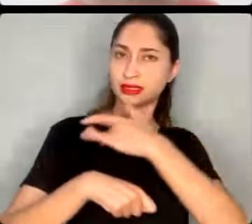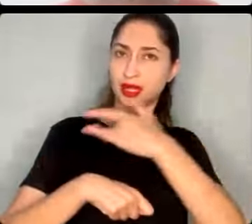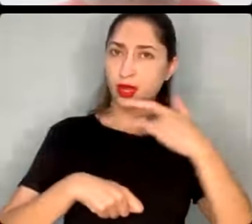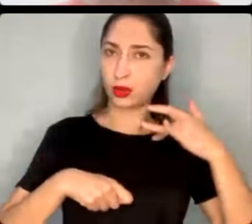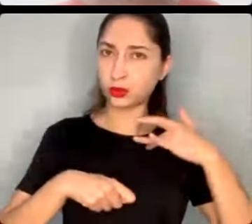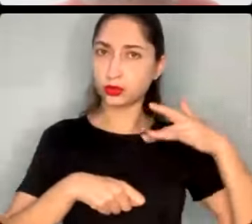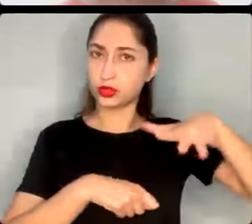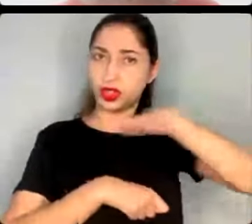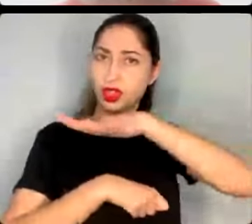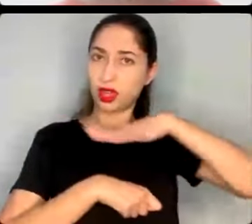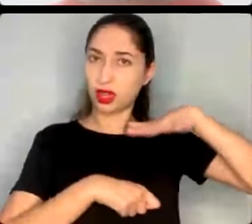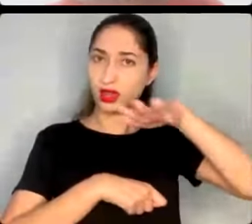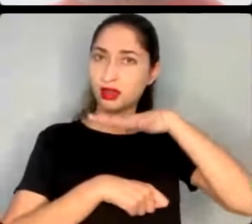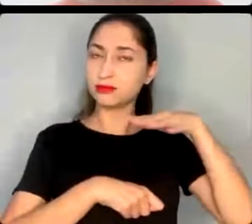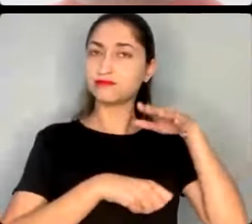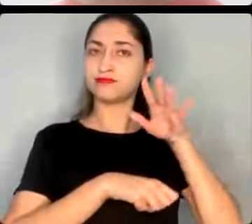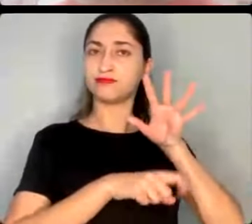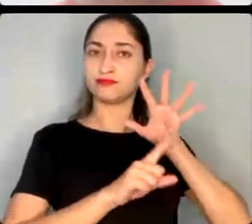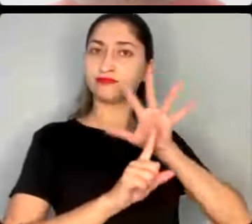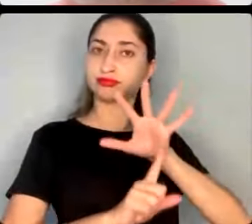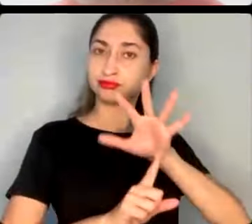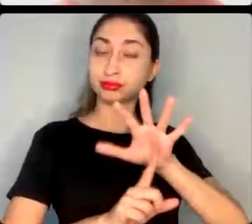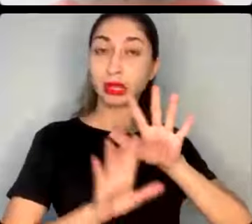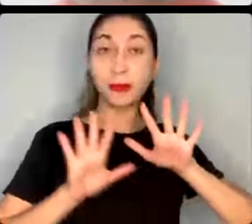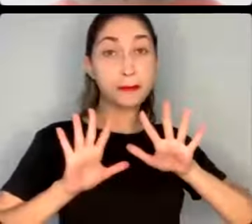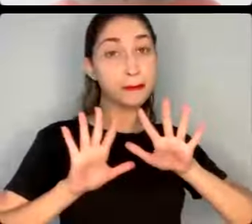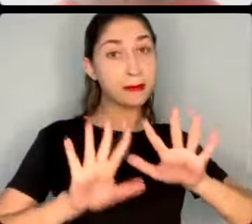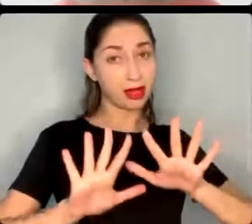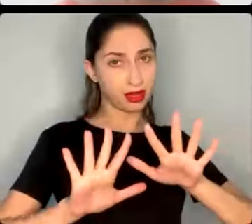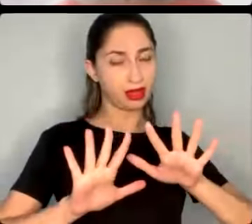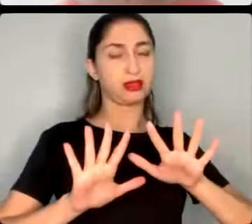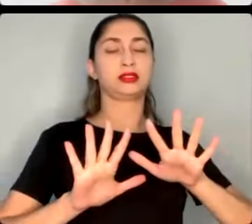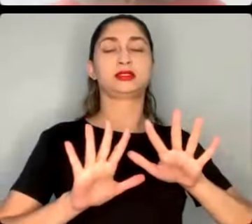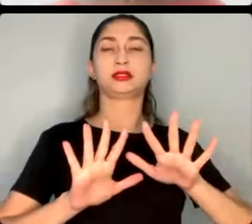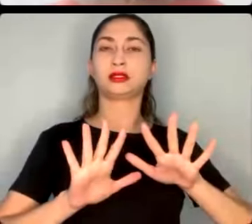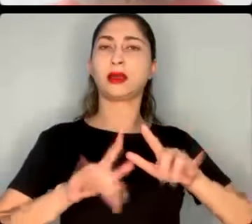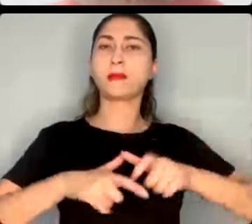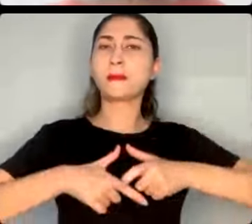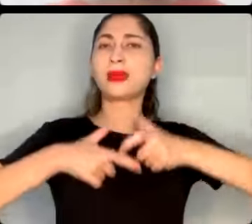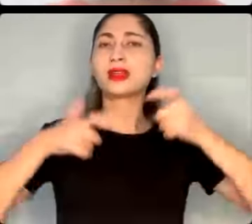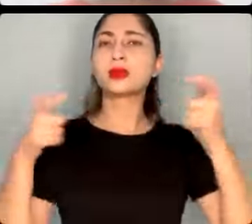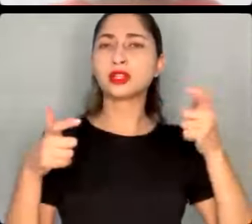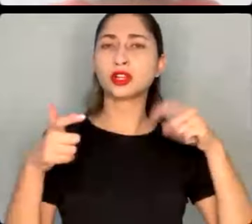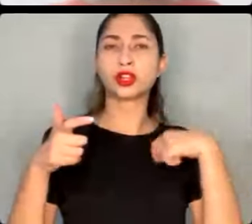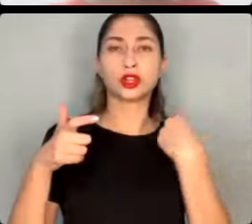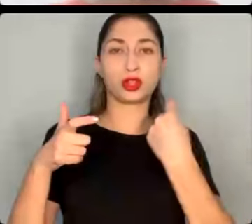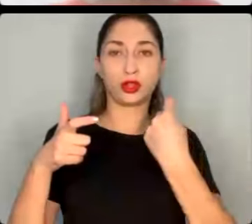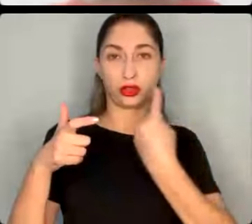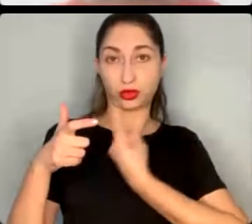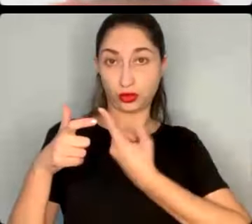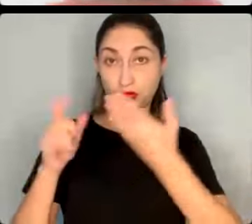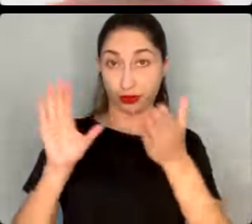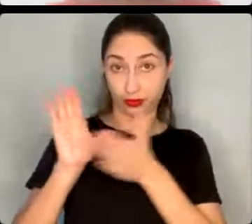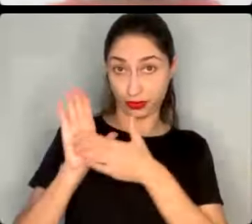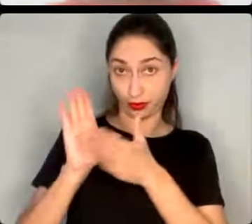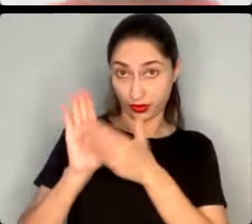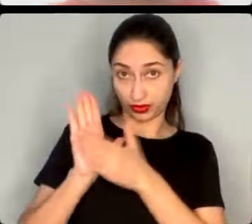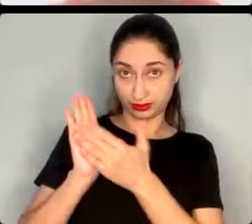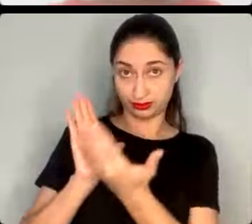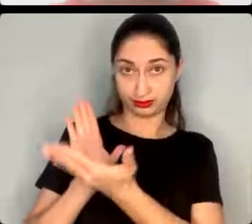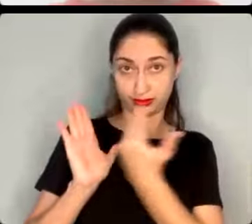da saúde, mas a maioria das propostas que estão no livro,